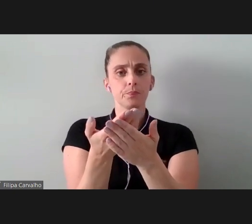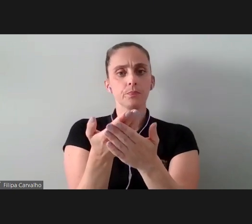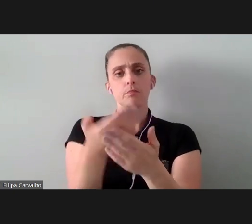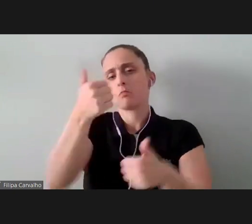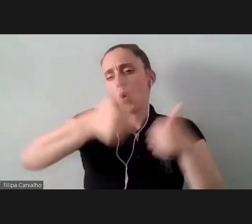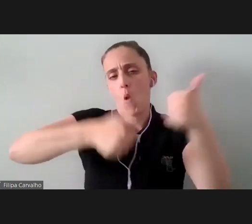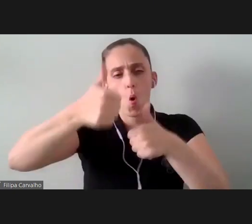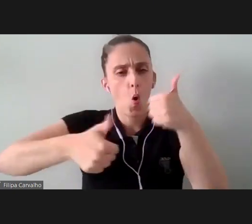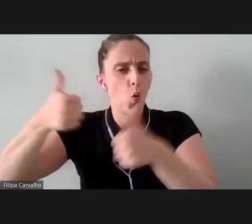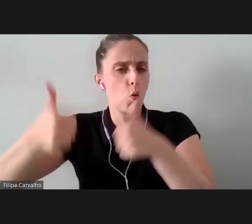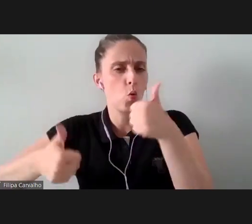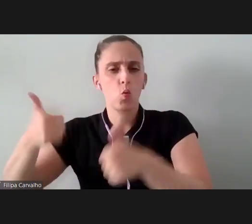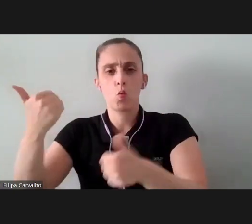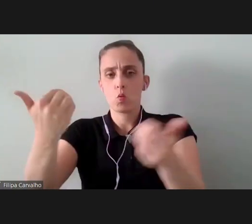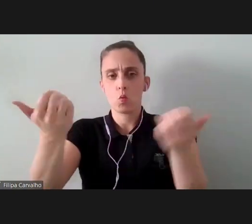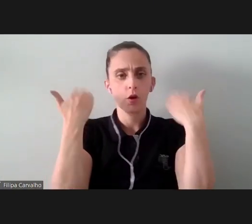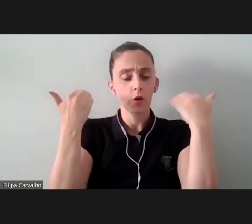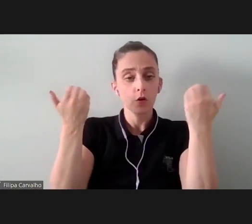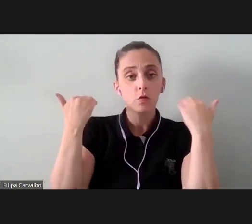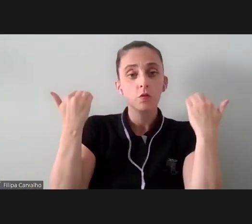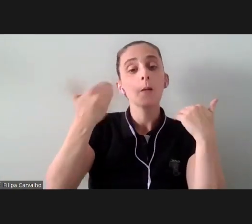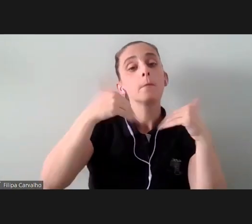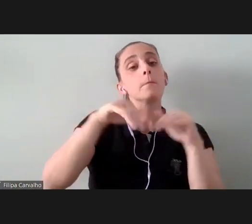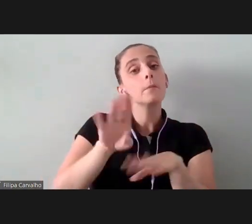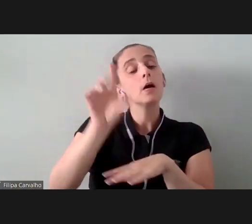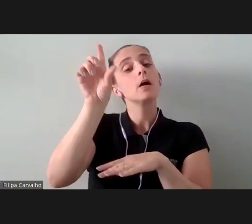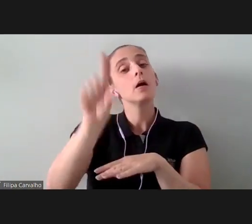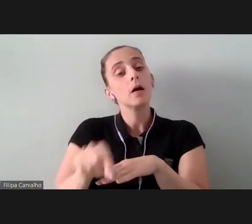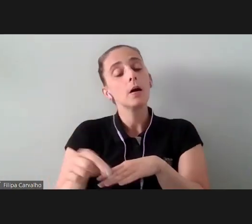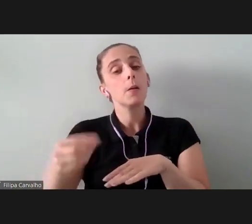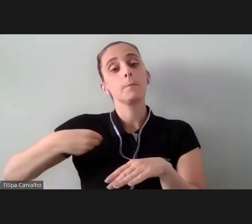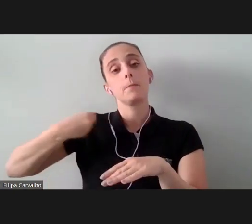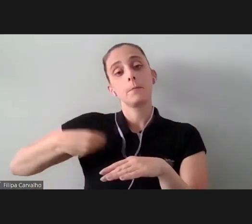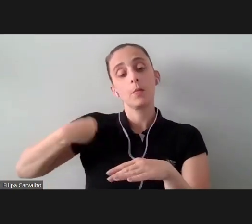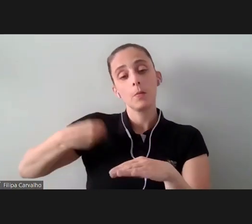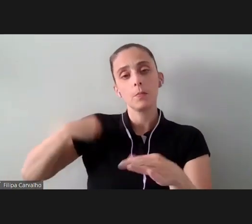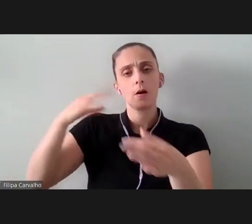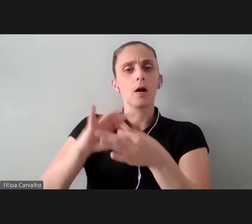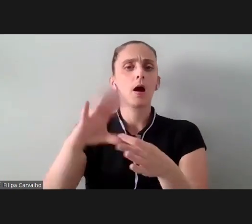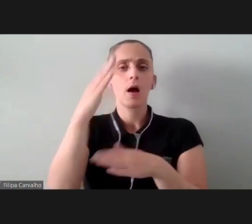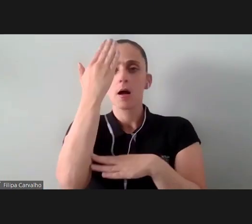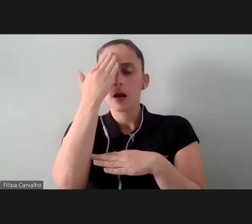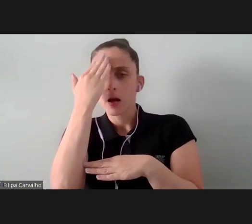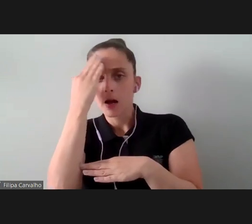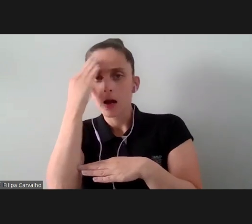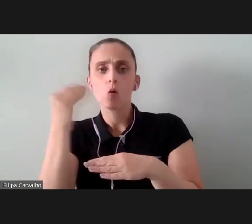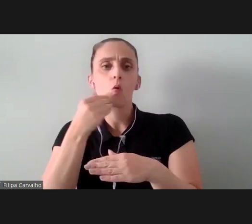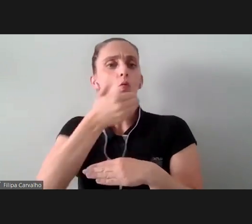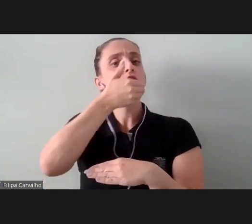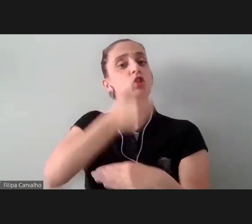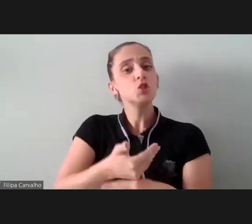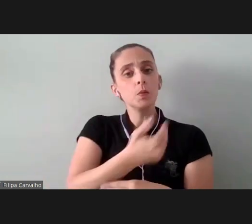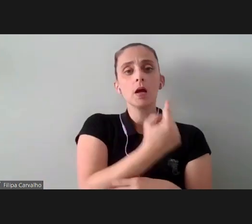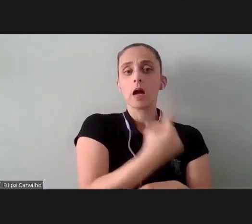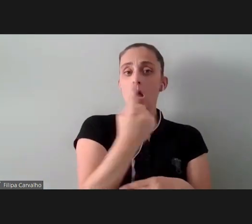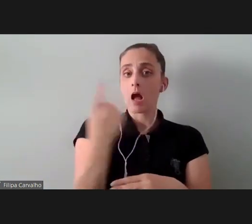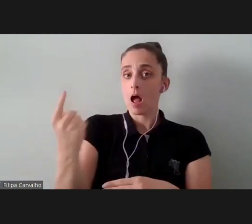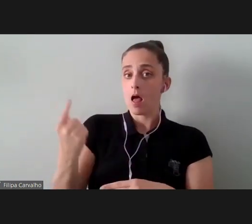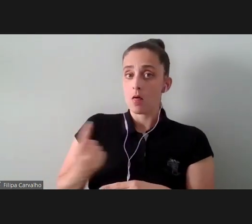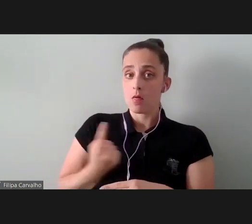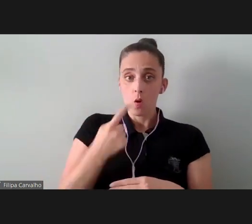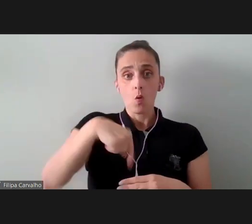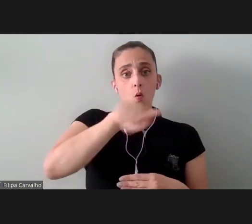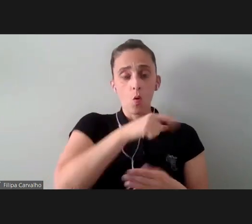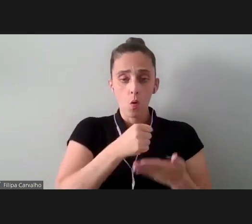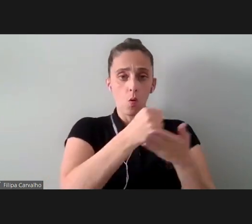cursos, informações, mas também preocupado com o desenvolvimento de competência a partir da experimentação, que a gente apoia organizações públicas